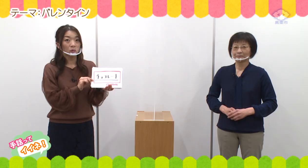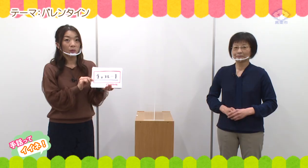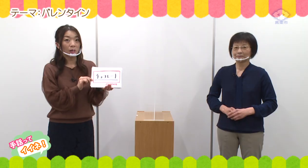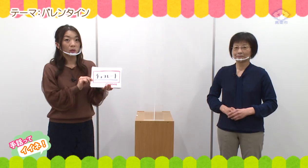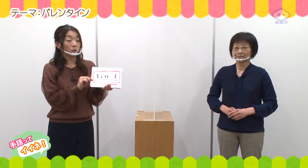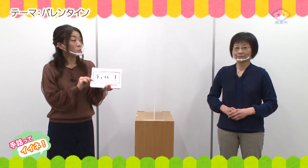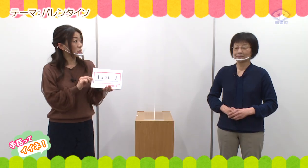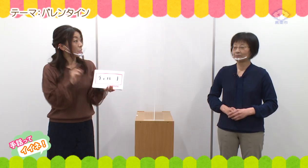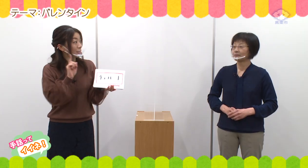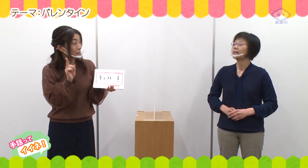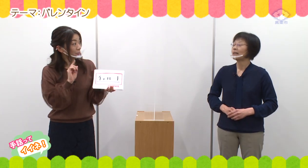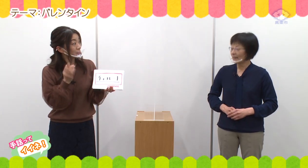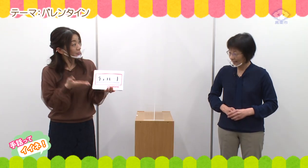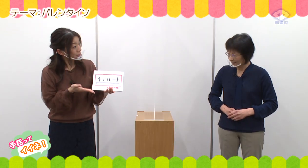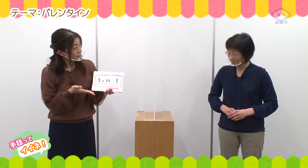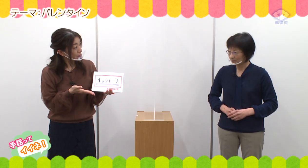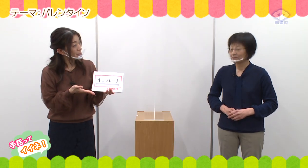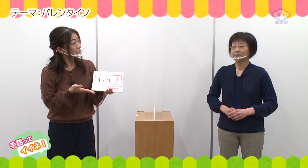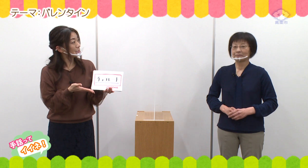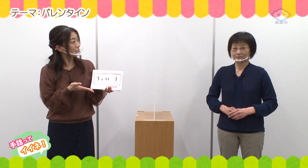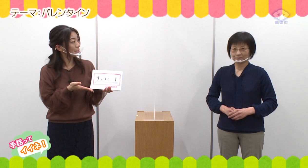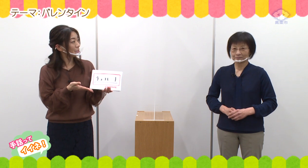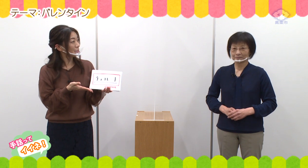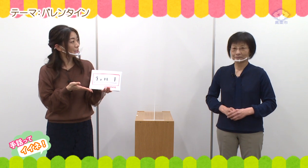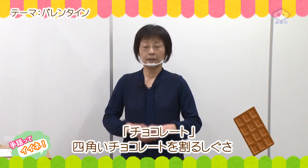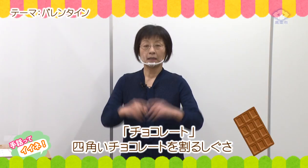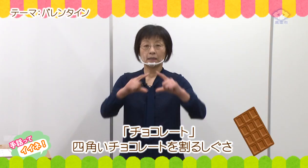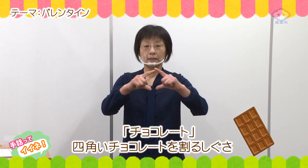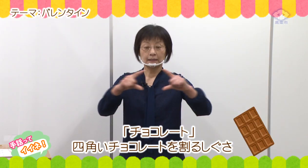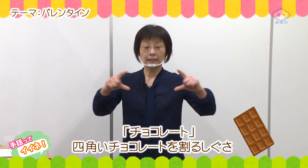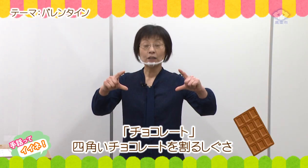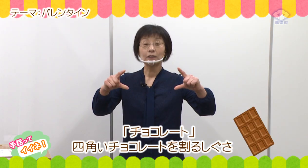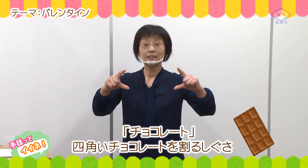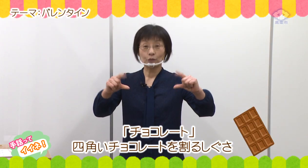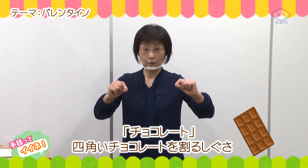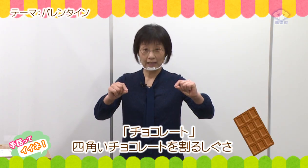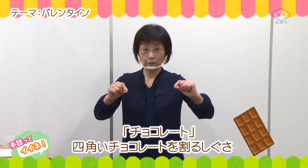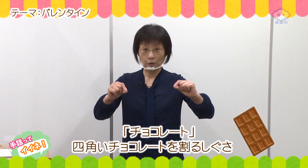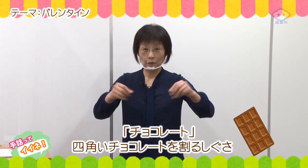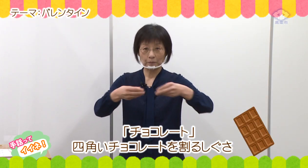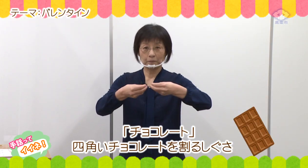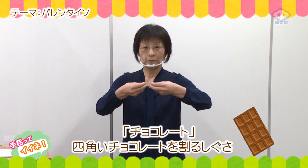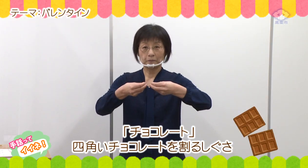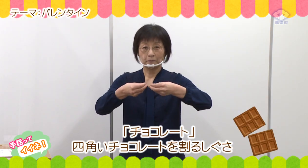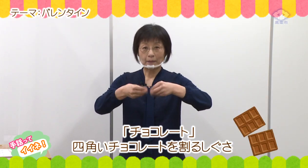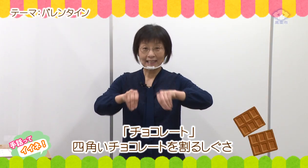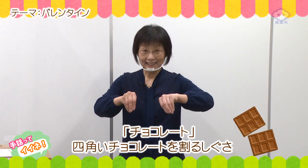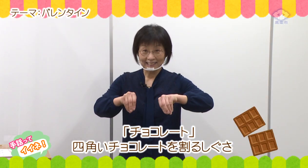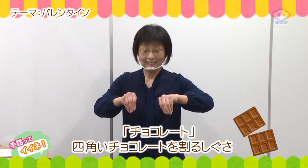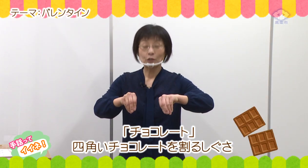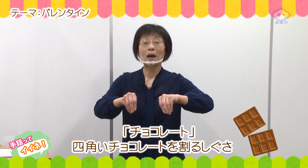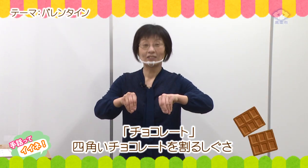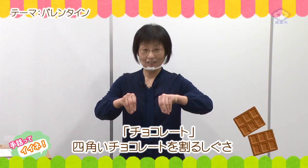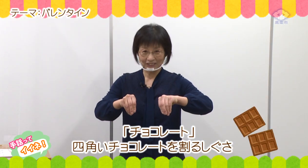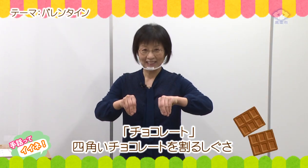話はどうしますか？ はい、四角いチョコレートをパキンと割る様子です